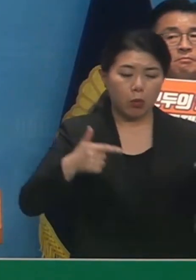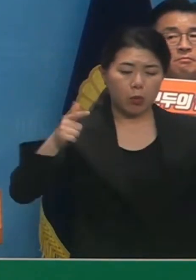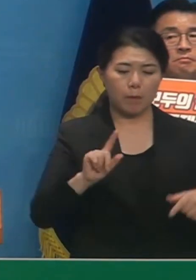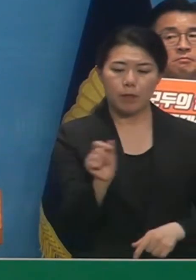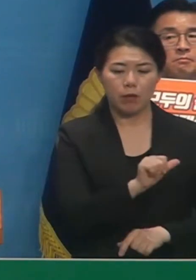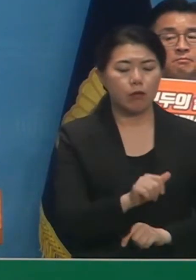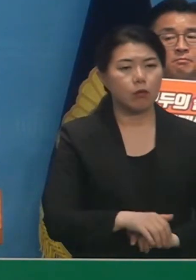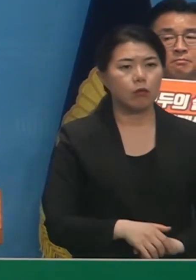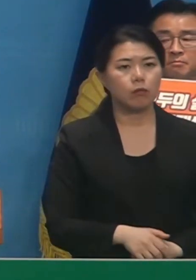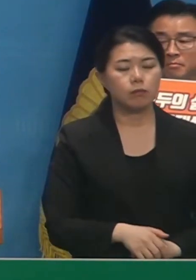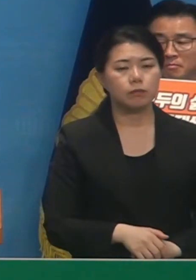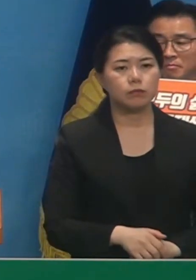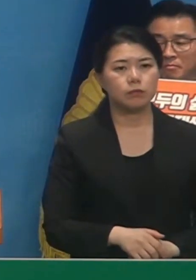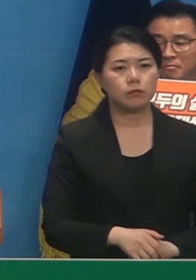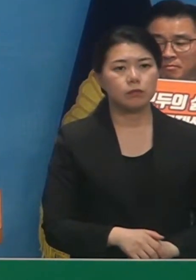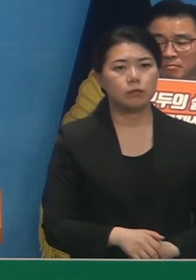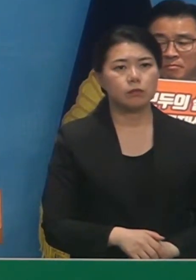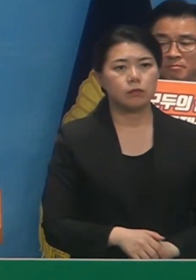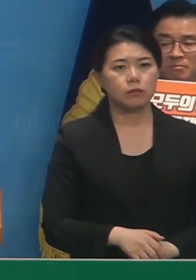있기 때문입니다.